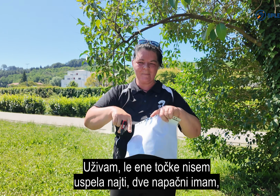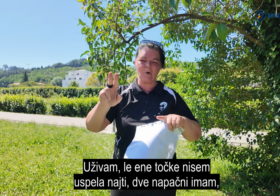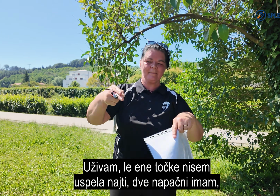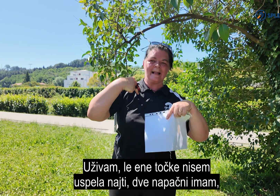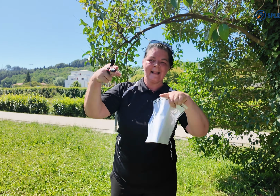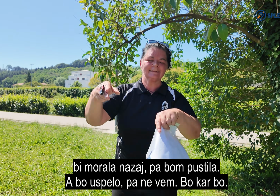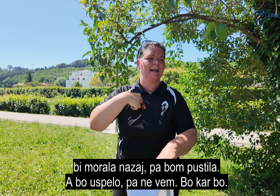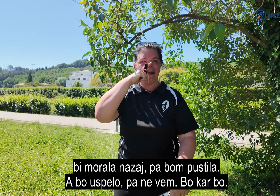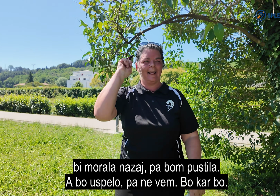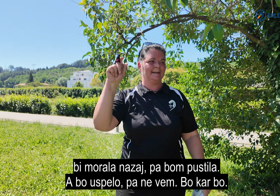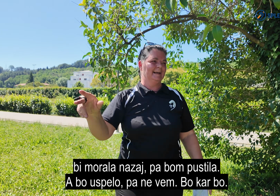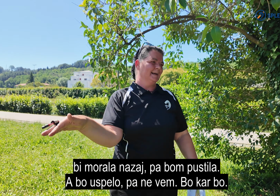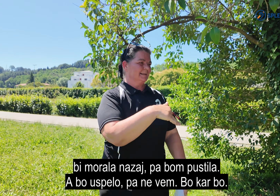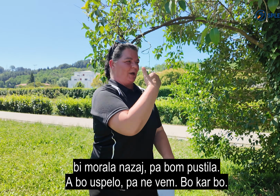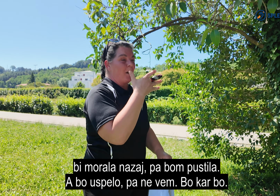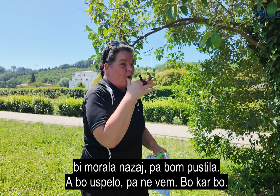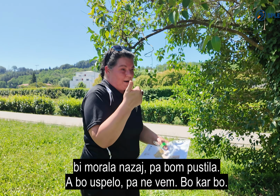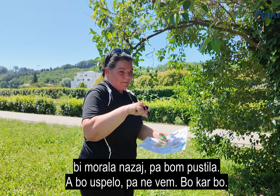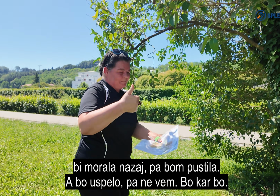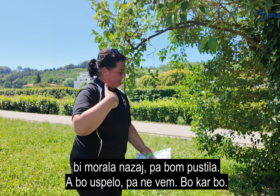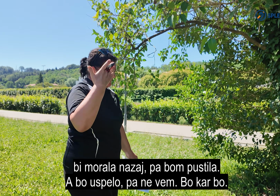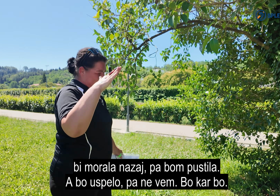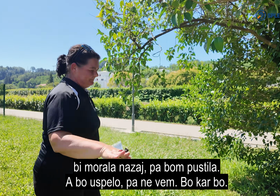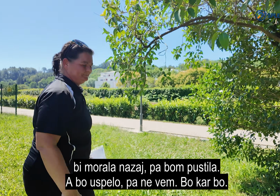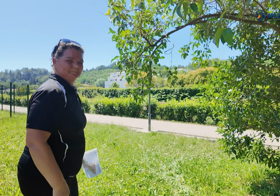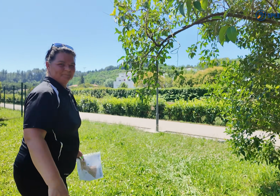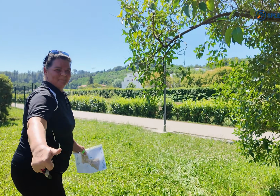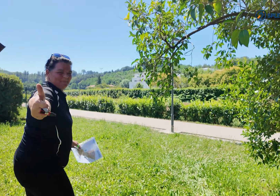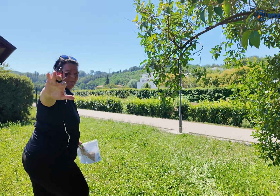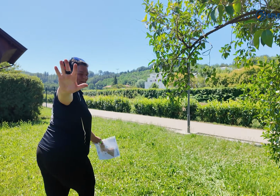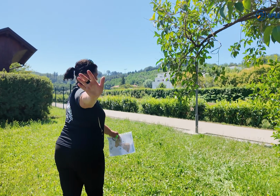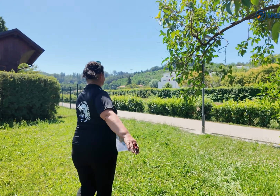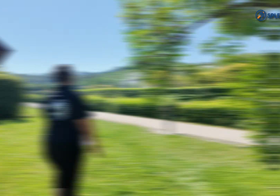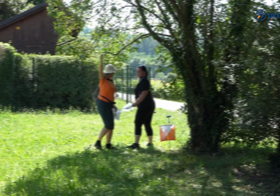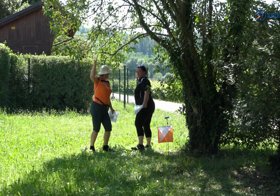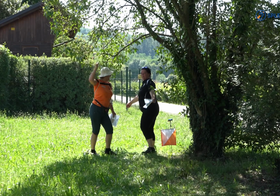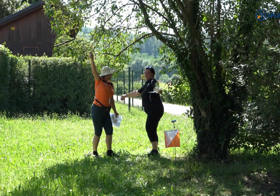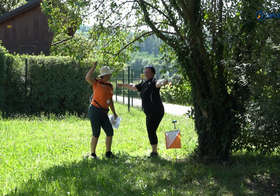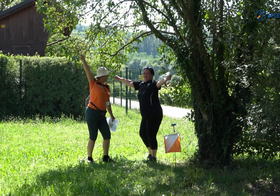2 napačni imam, bi morala nazaj, pa bom pustila. A bo uspelo, pa ne vem. Bo kar